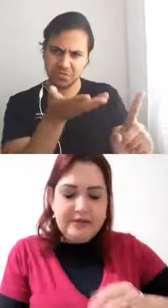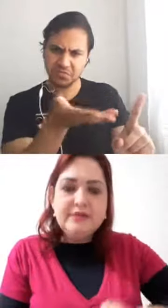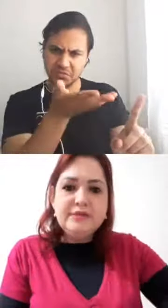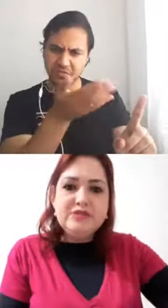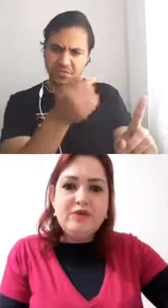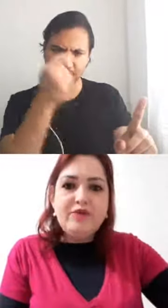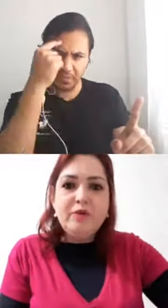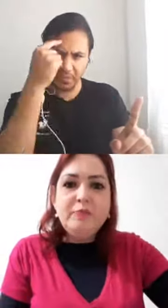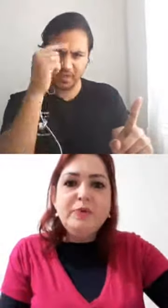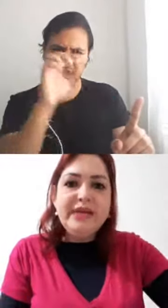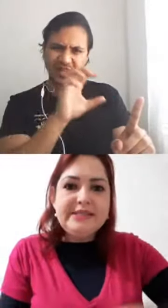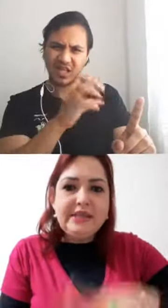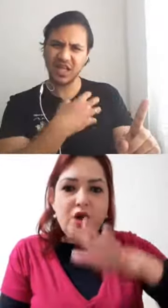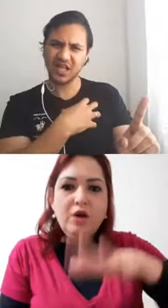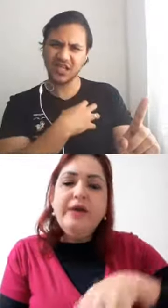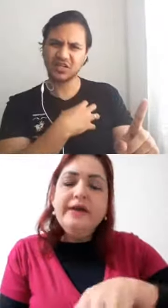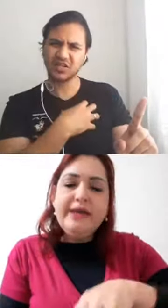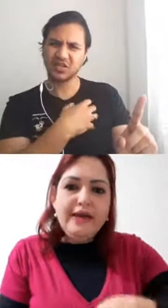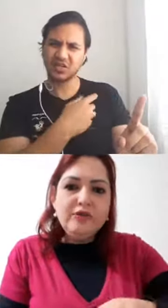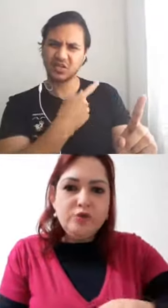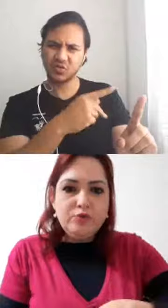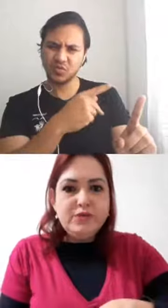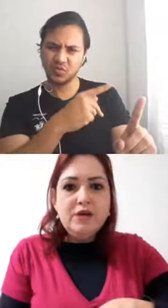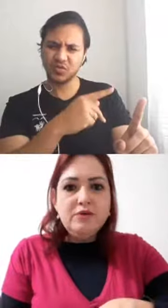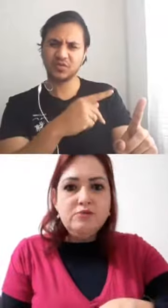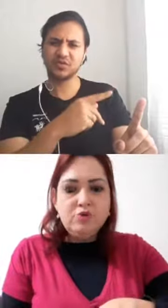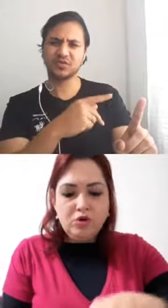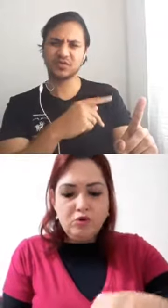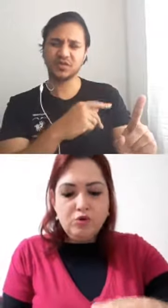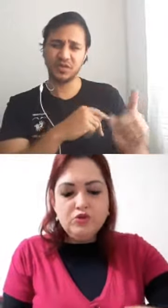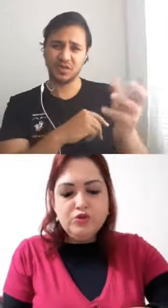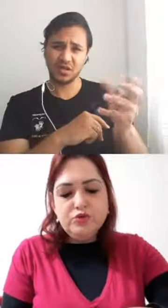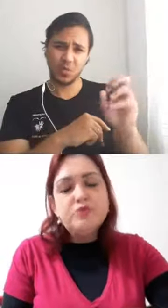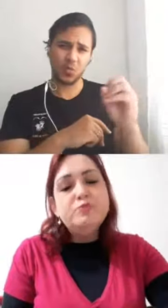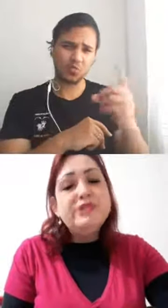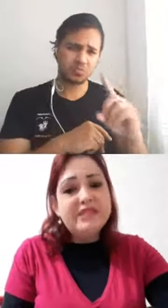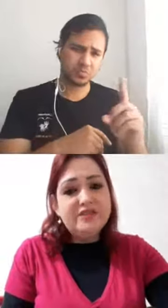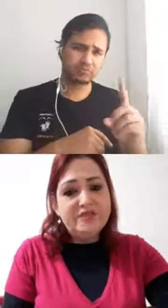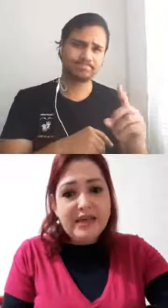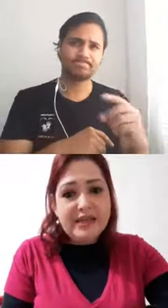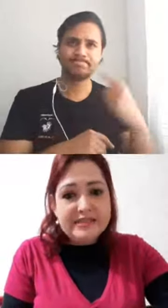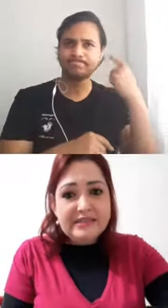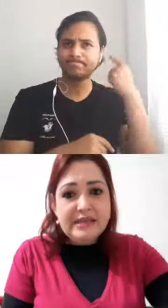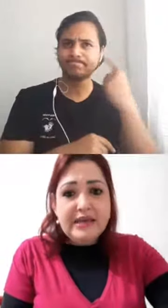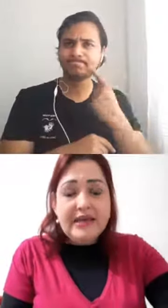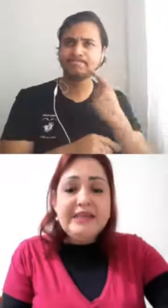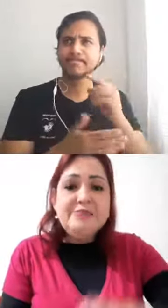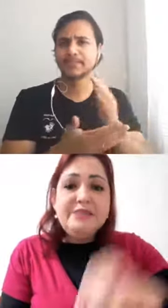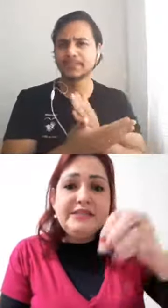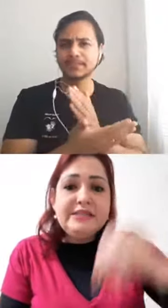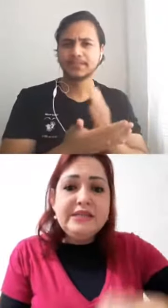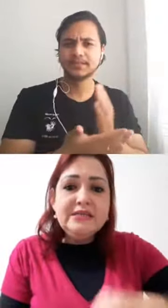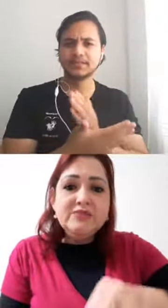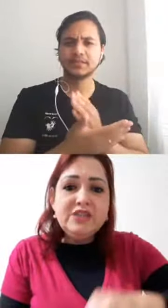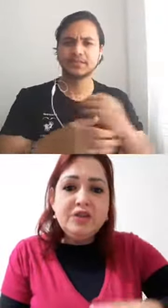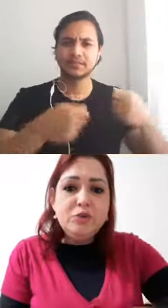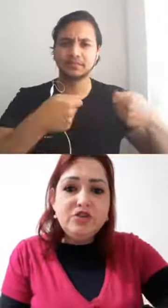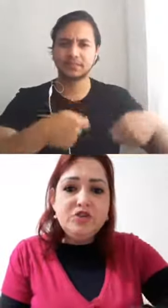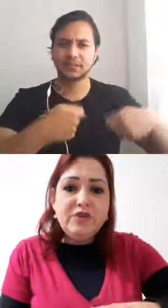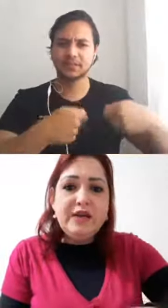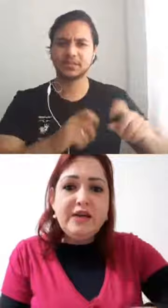pensar da sua forma, porque assim, ó, querendo ou não, os surdos muitas vezes eles precisam